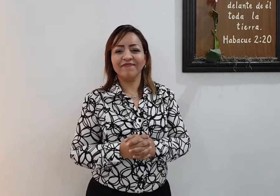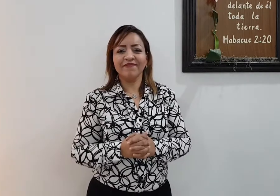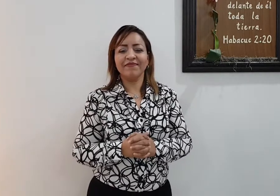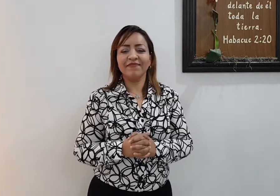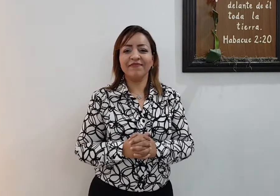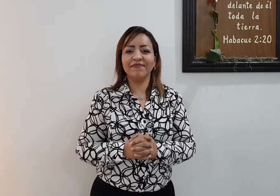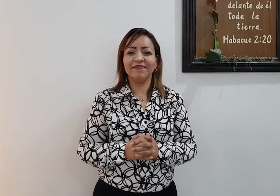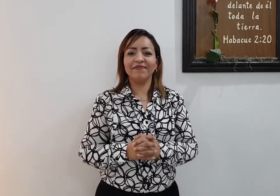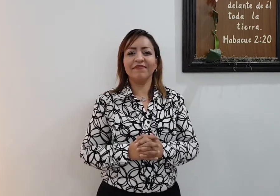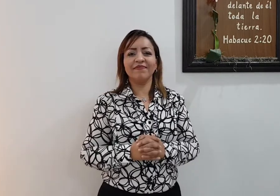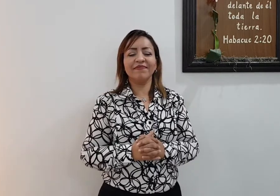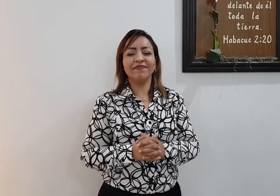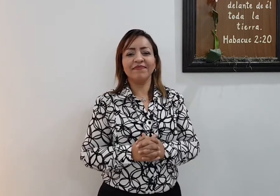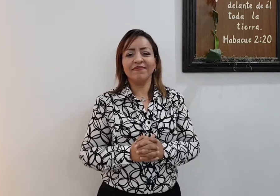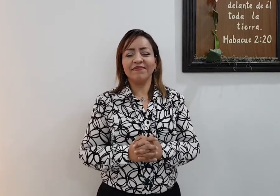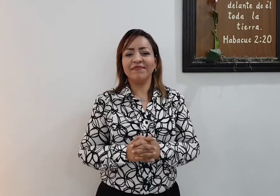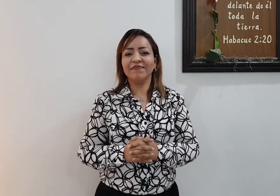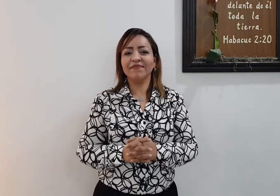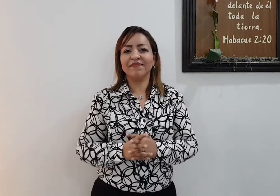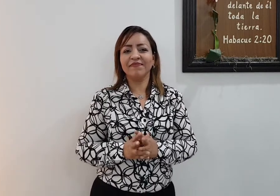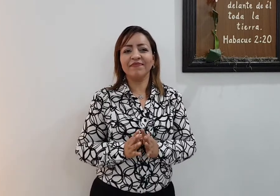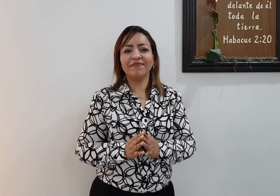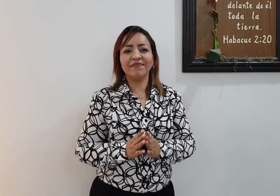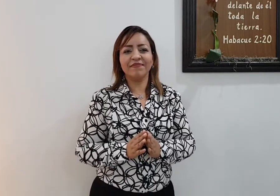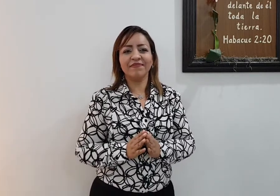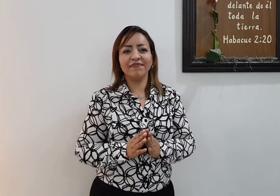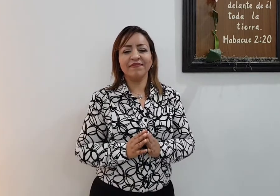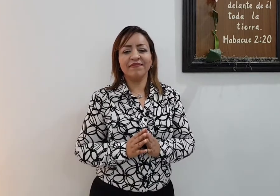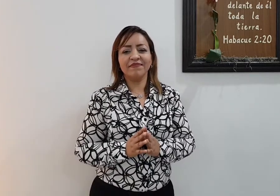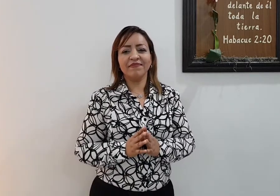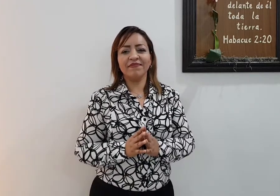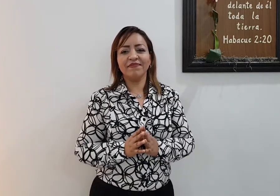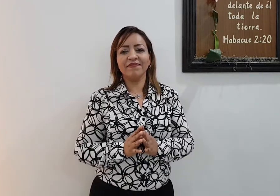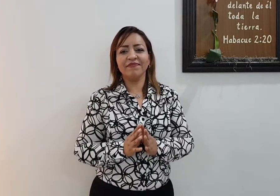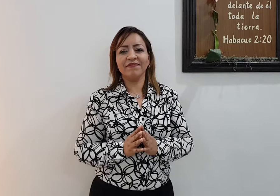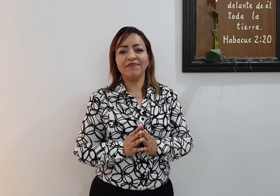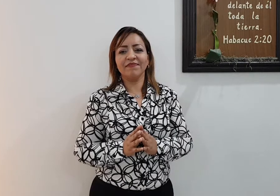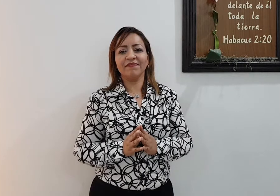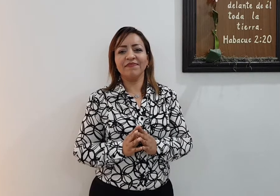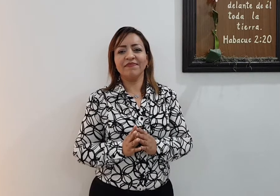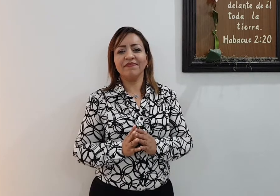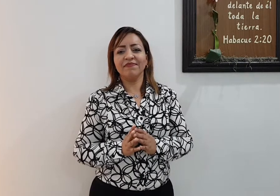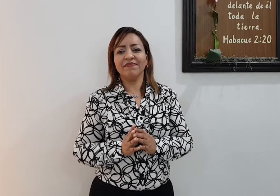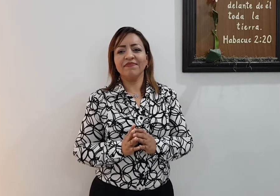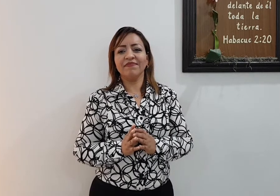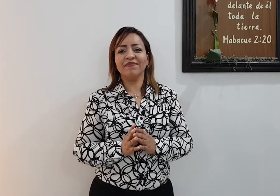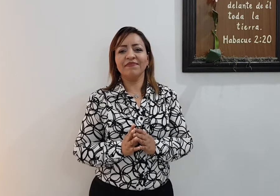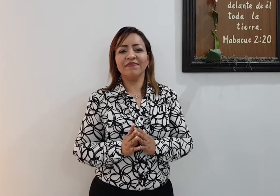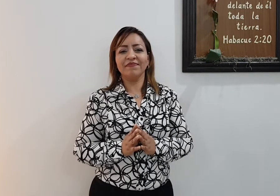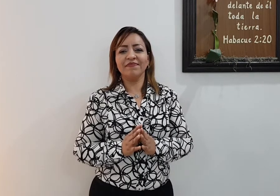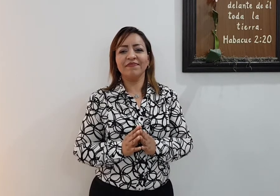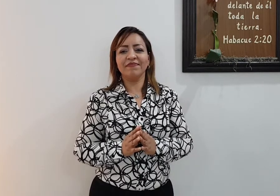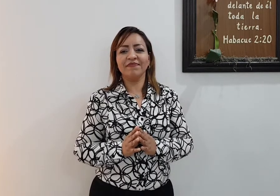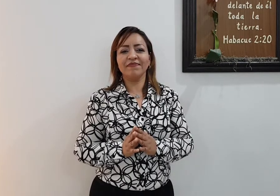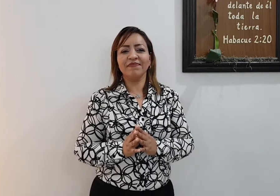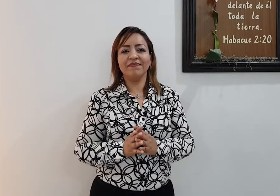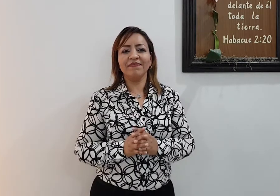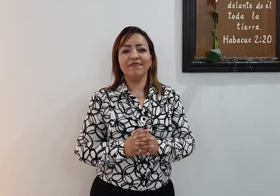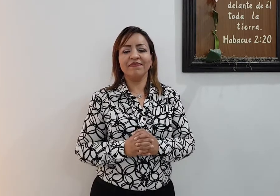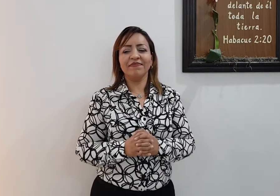nuestro corazón. Se ve herida nuestra paternidad si nuestros hijos se alejan y no nos buscan. Si los perdemos. Si no quieren